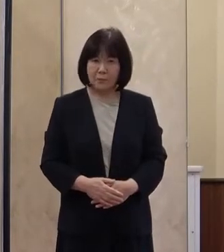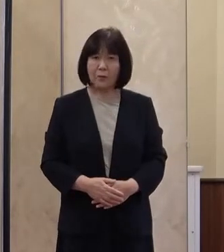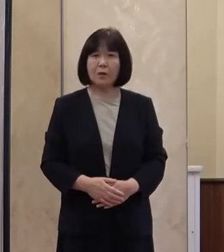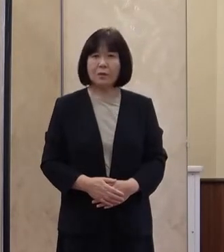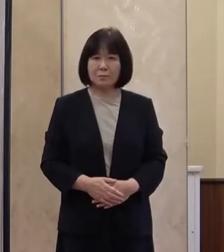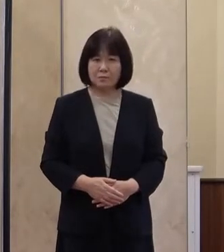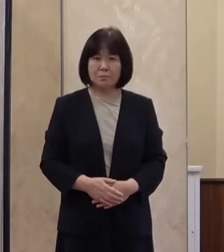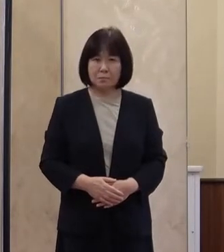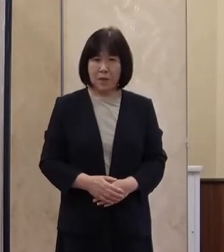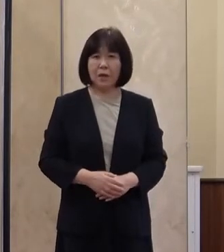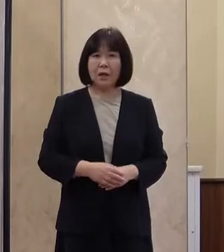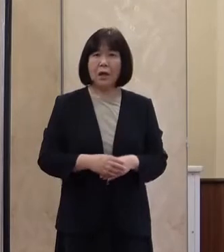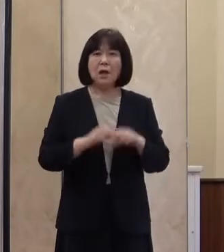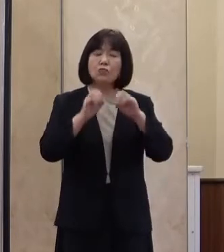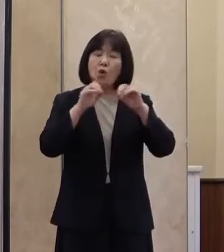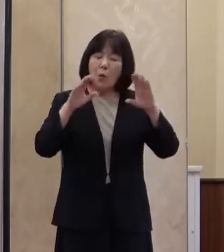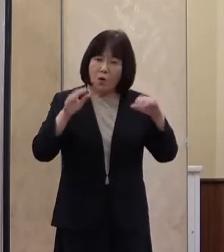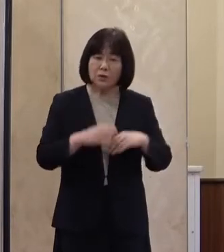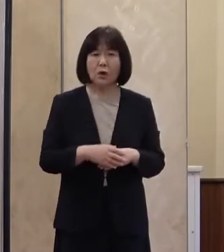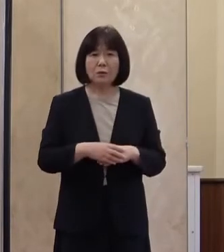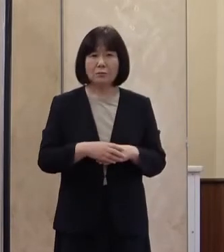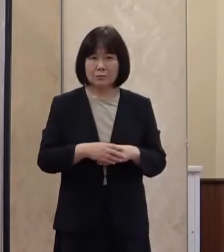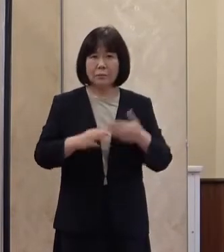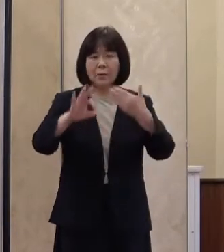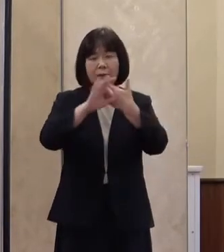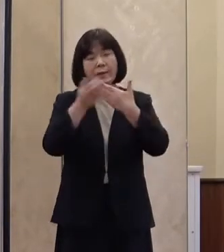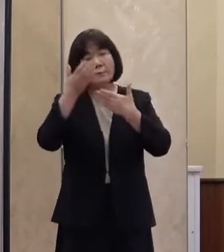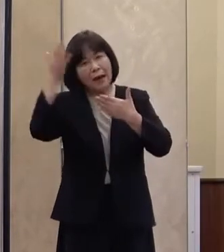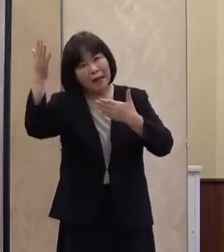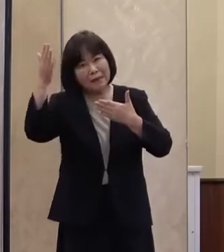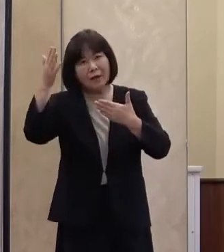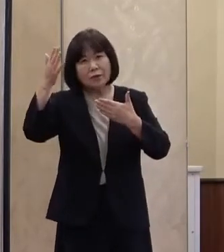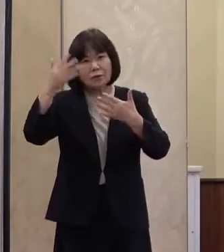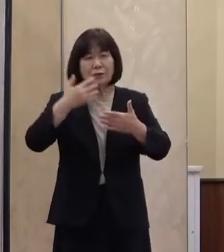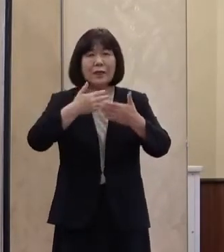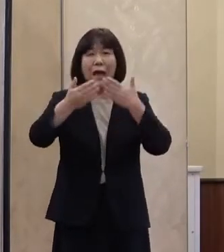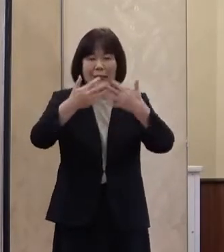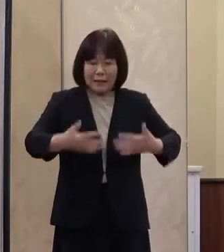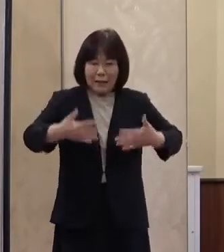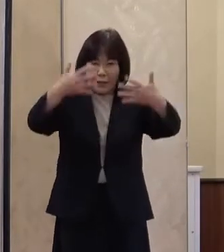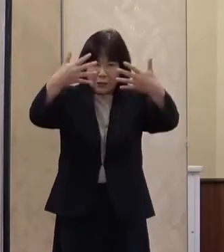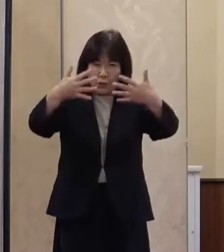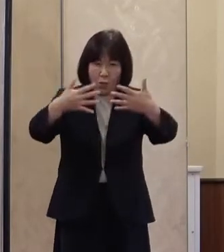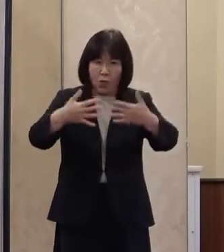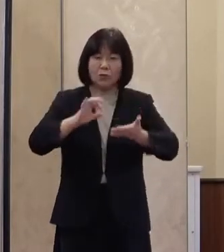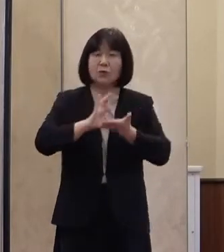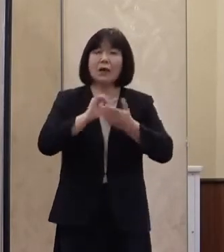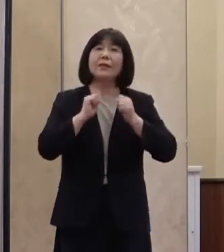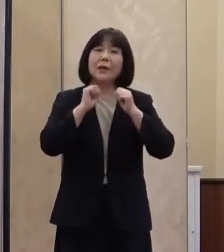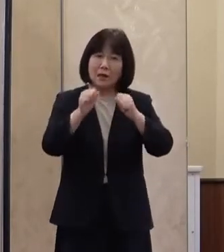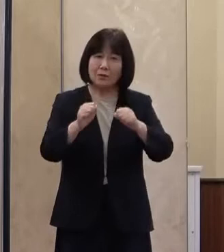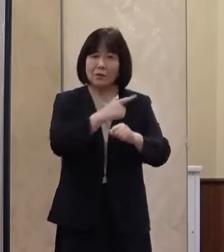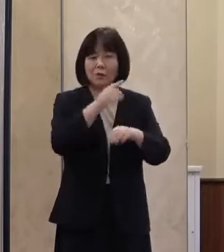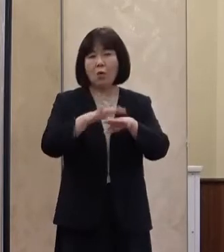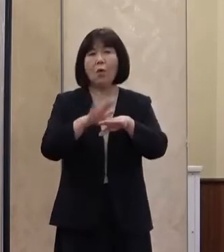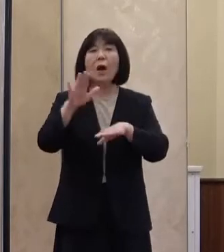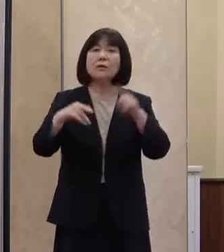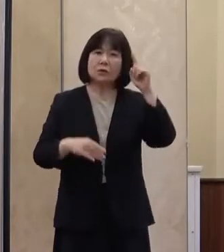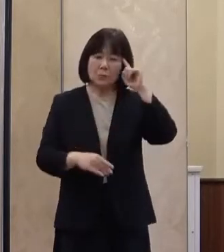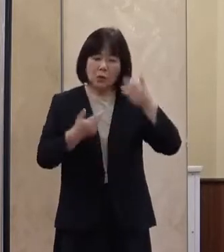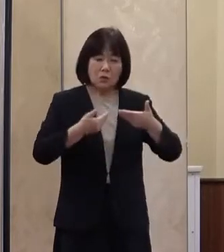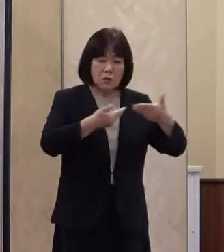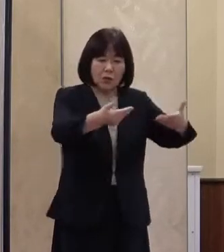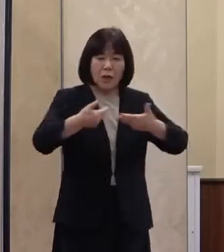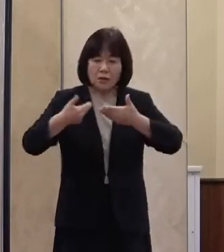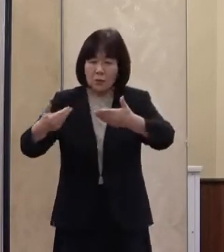。バーチャルリアリティの映像を使って商店街のバーチャル体験等々、さまざまやり方があると思いますが、商店街のその個性に応